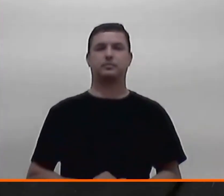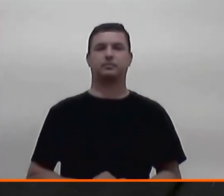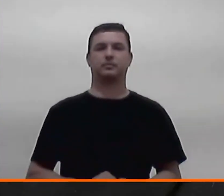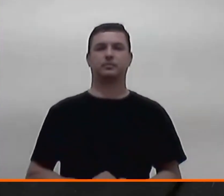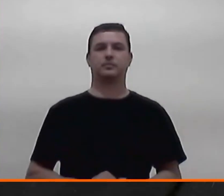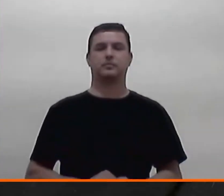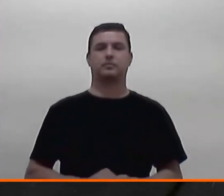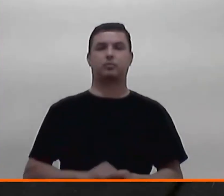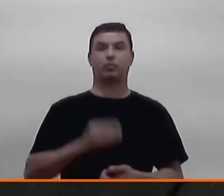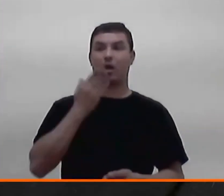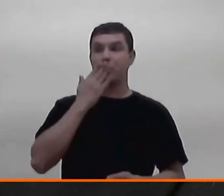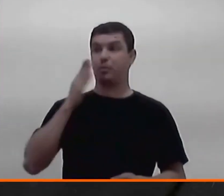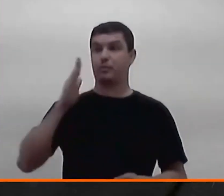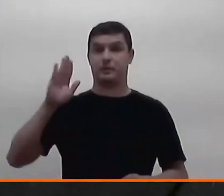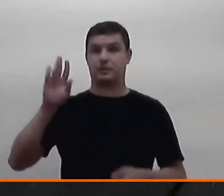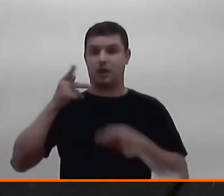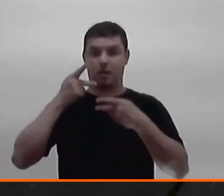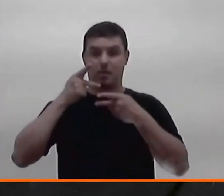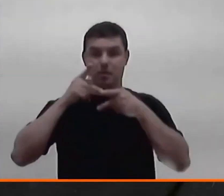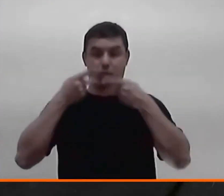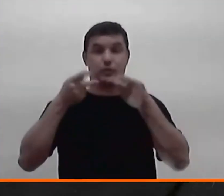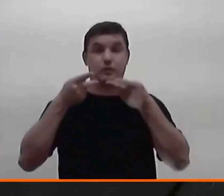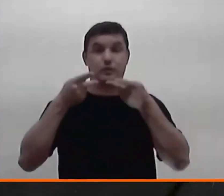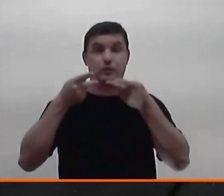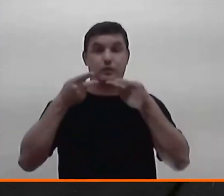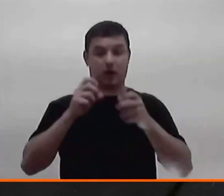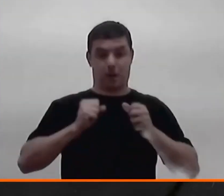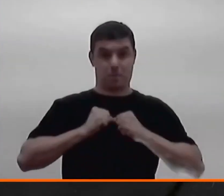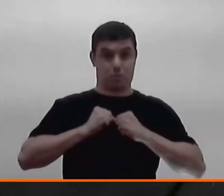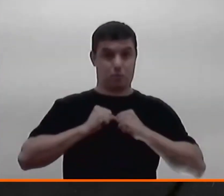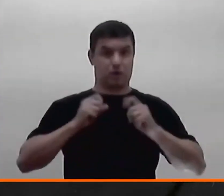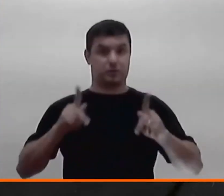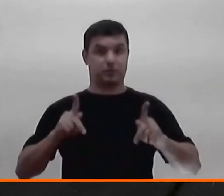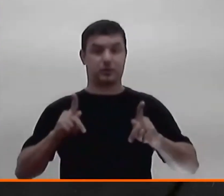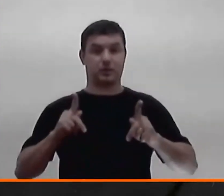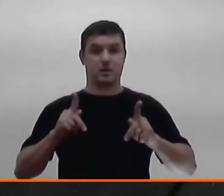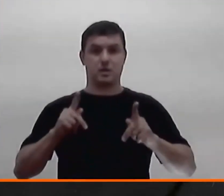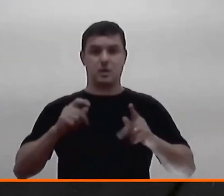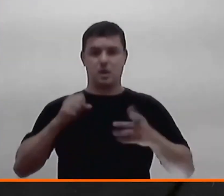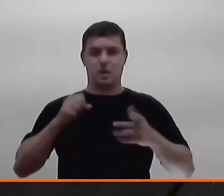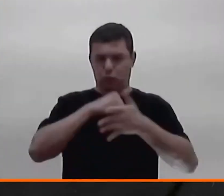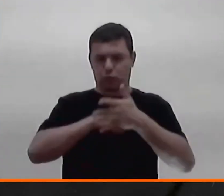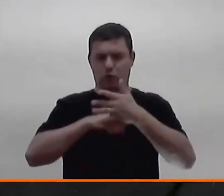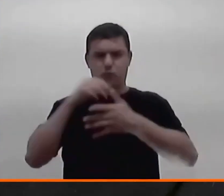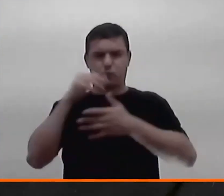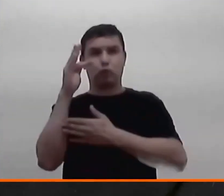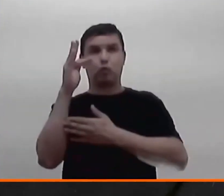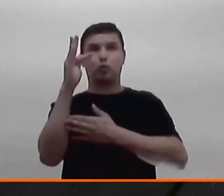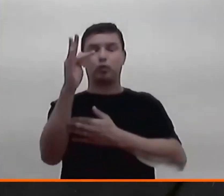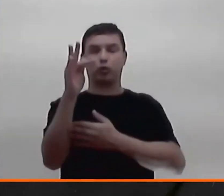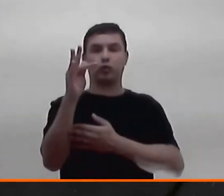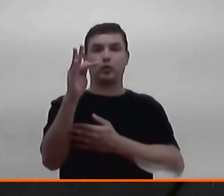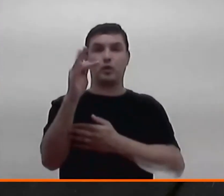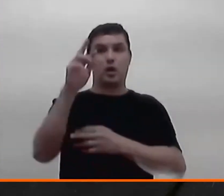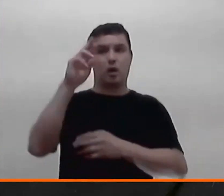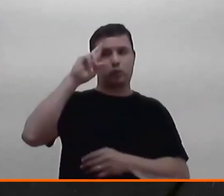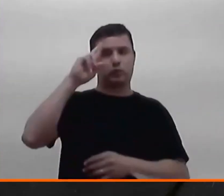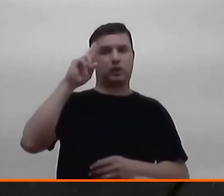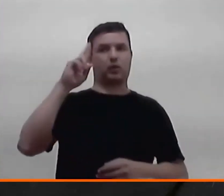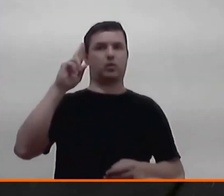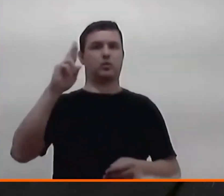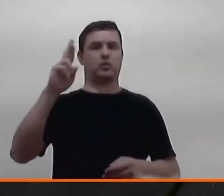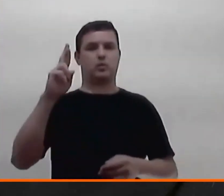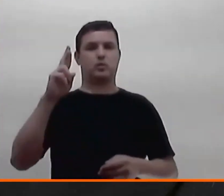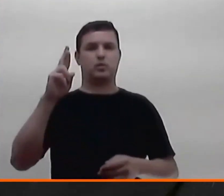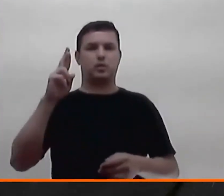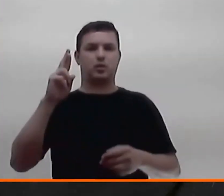em Apocalipse, na última batalha de Armagedon, não é? Quando o Senhor e seu